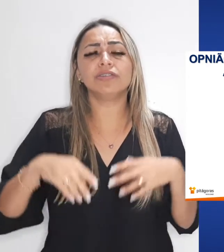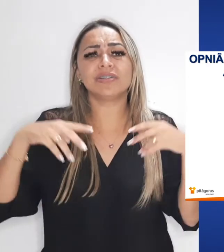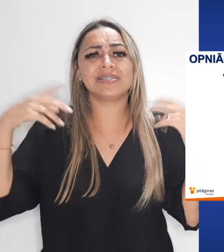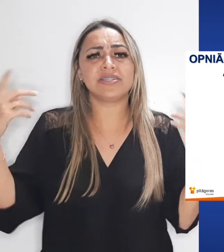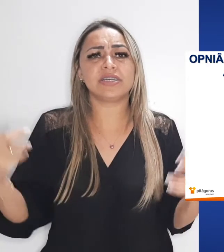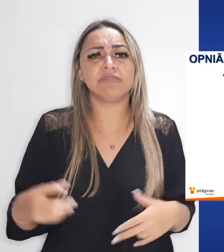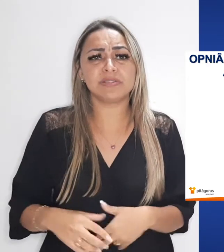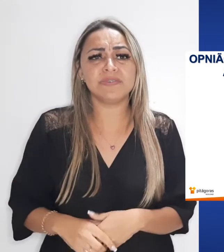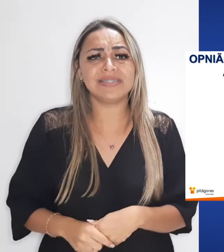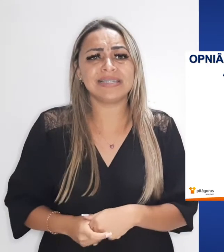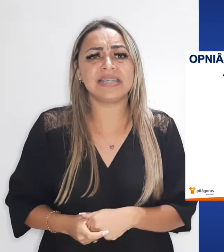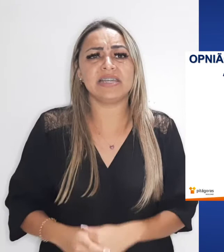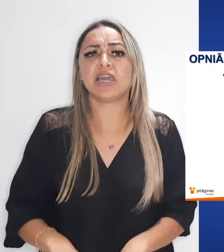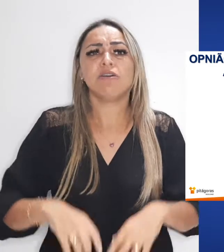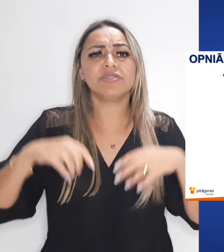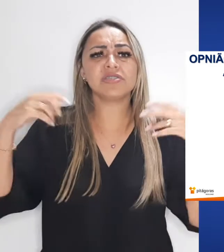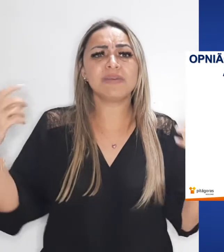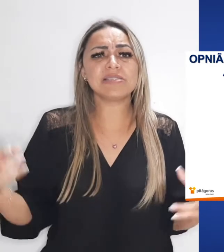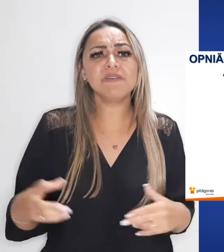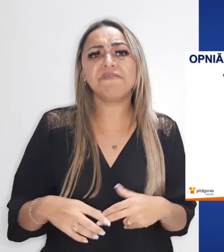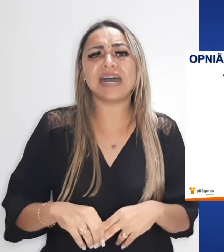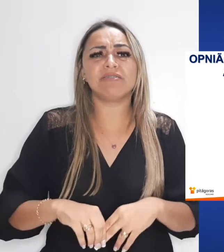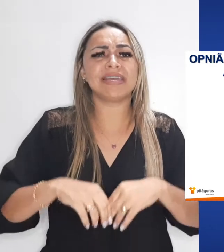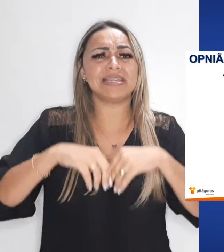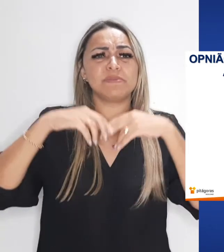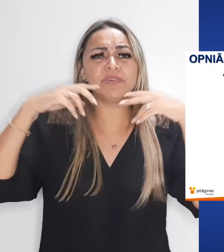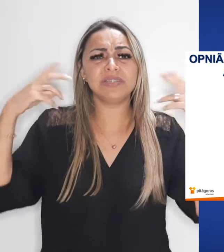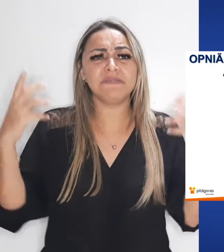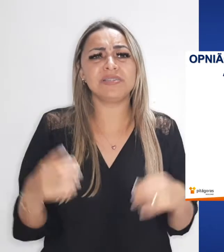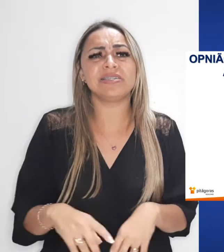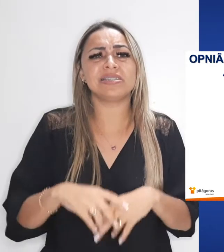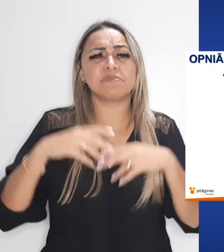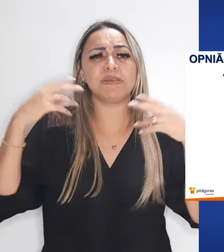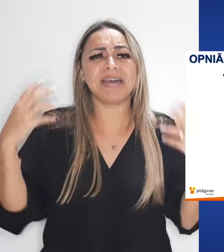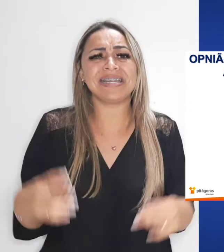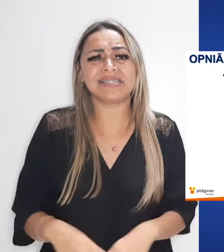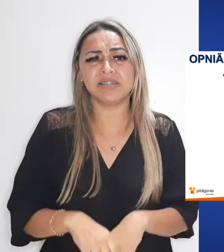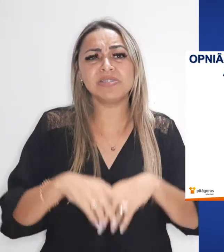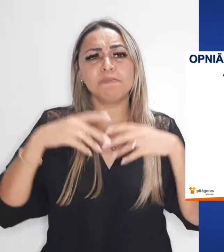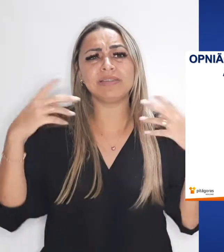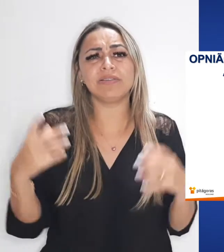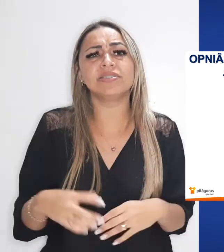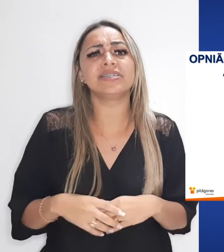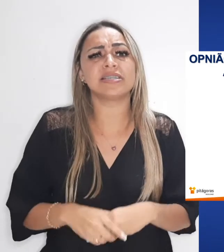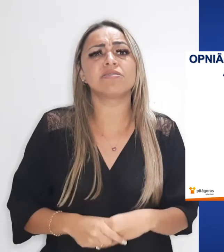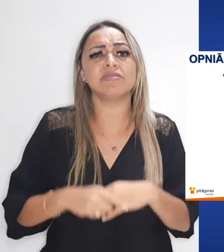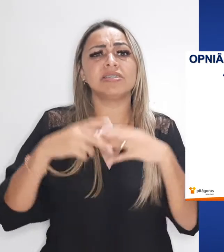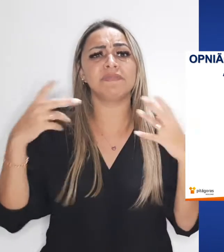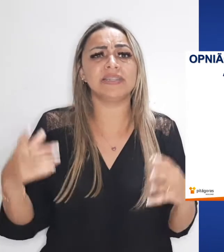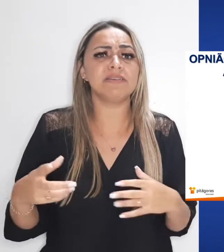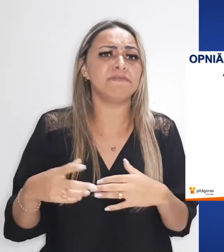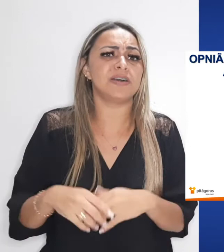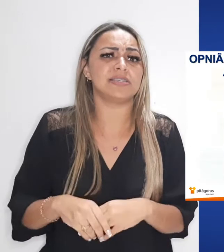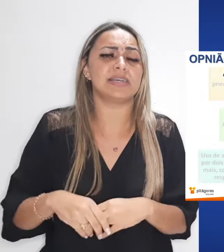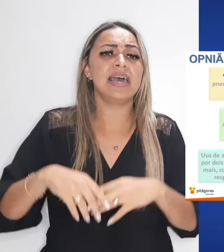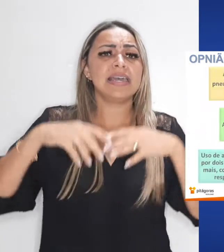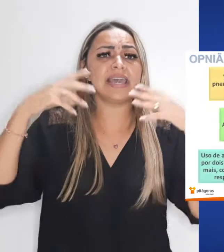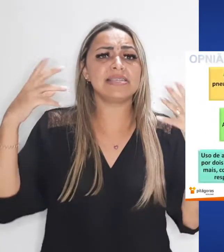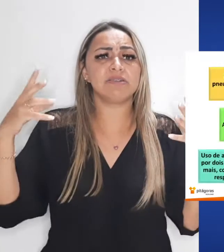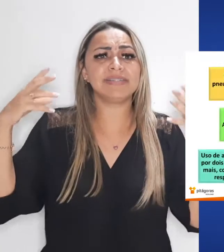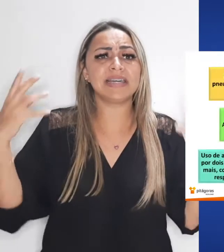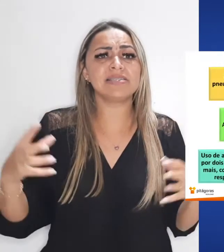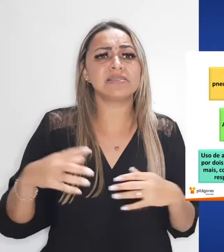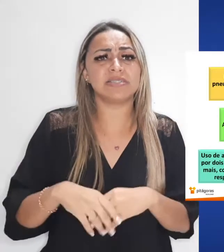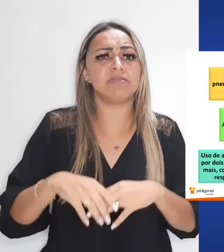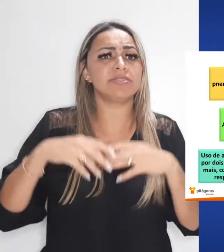2019 e Goldores et al. 2017, onde os mesmos falam que as imunodeficiências primárias não são patologias exclusivas da infância, que